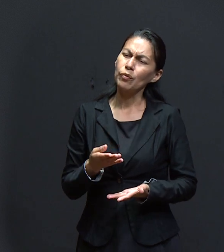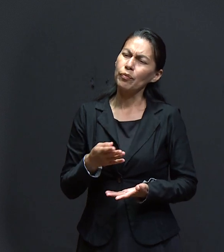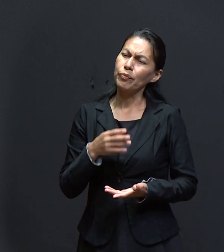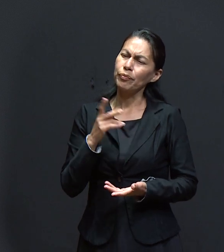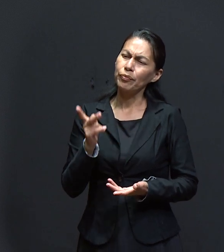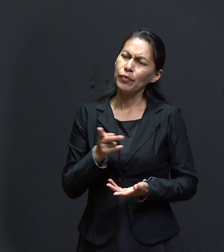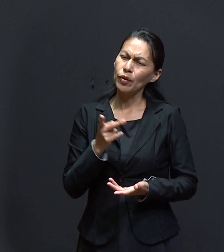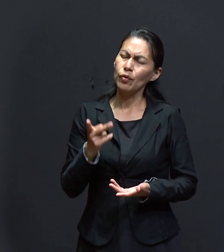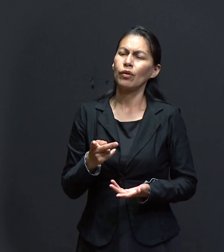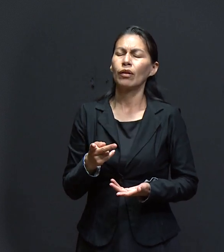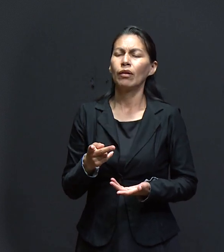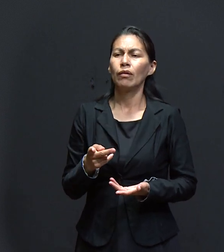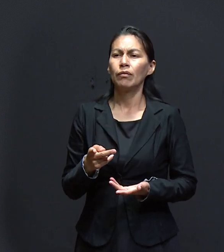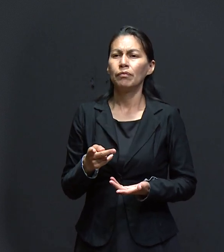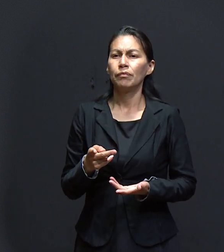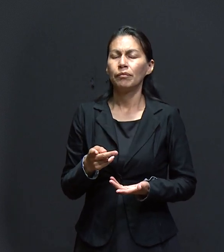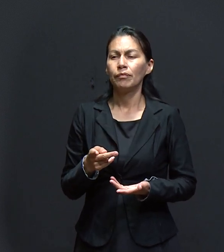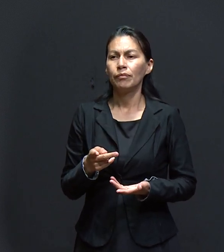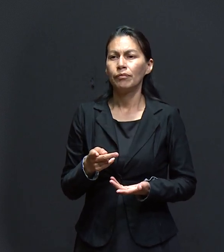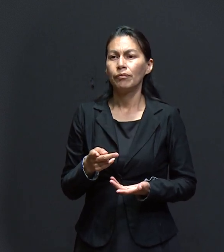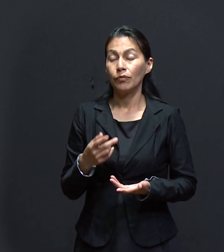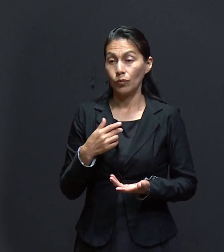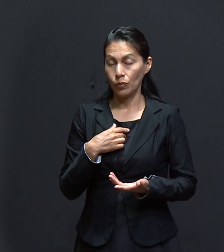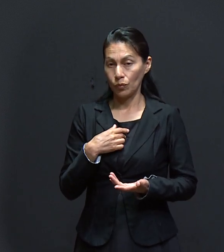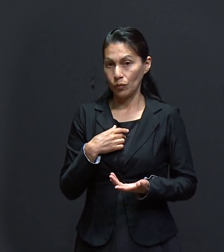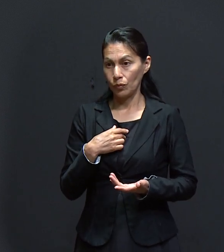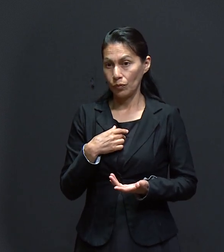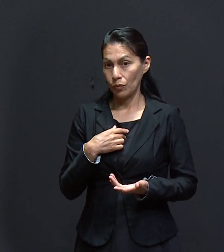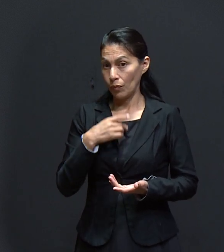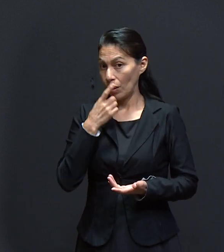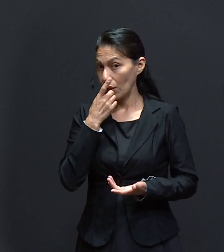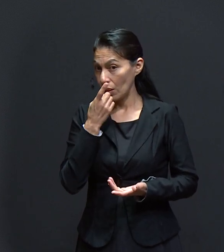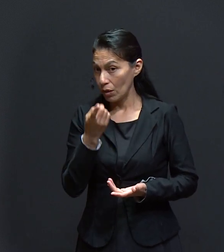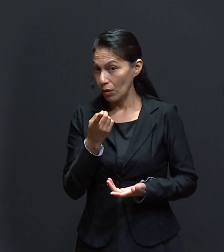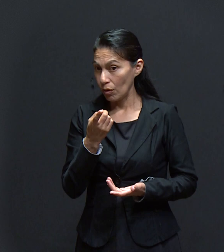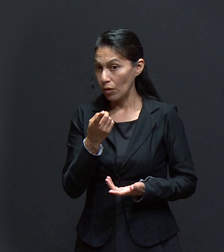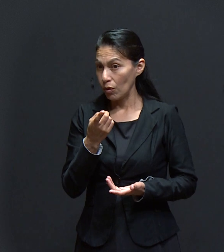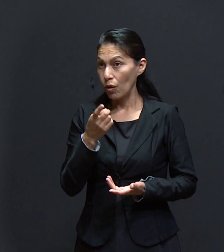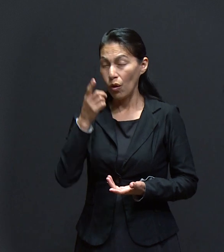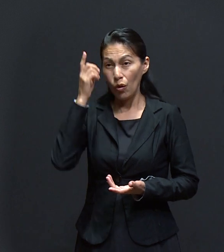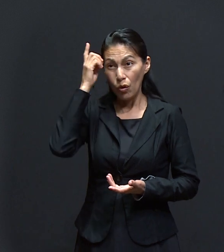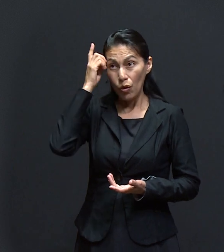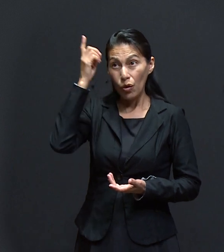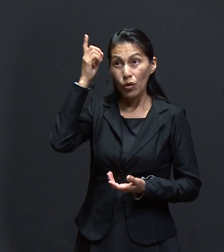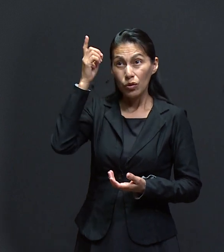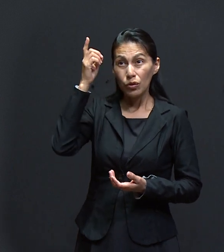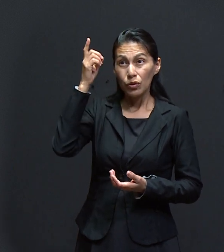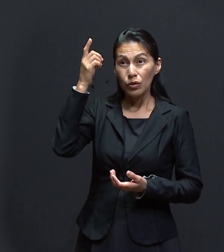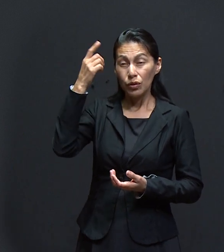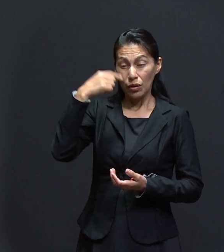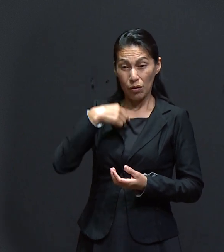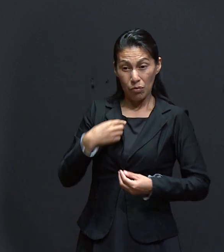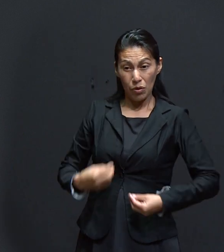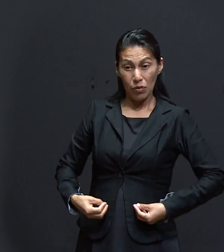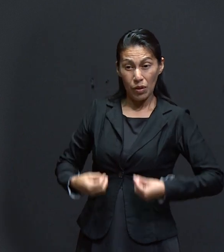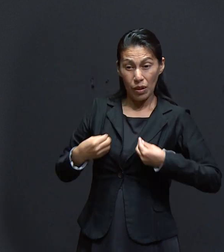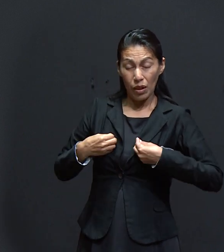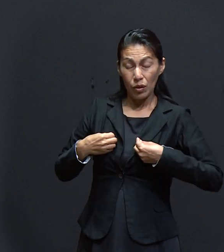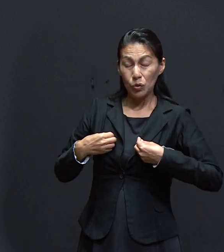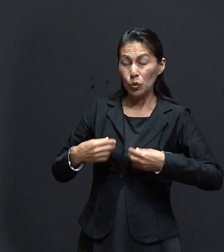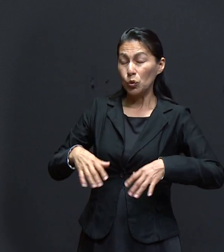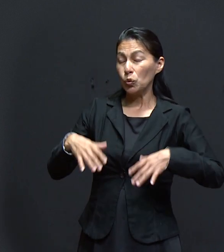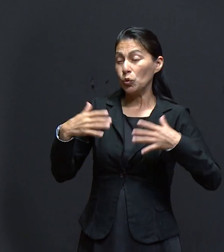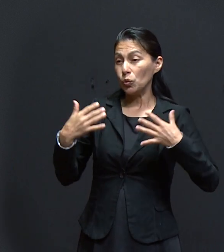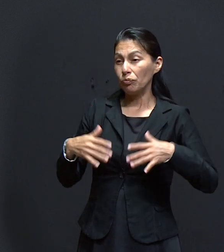disparaba esta pregunta y quiero decir qué qué manifestación de